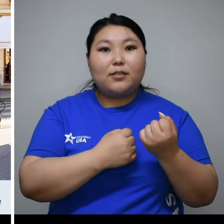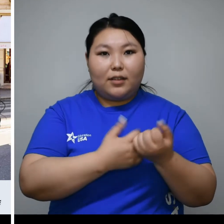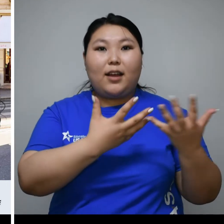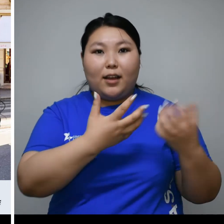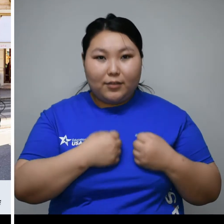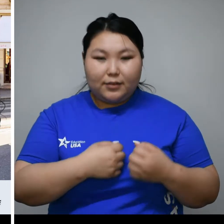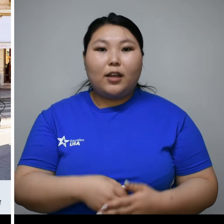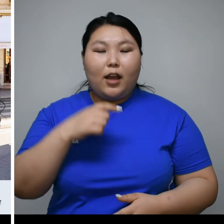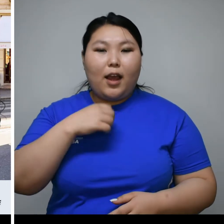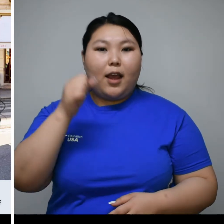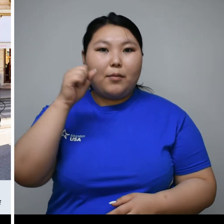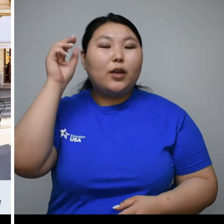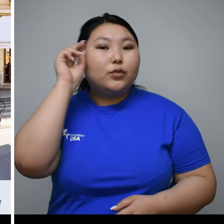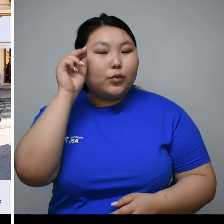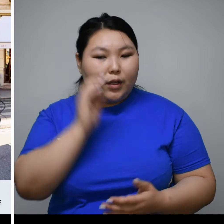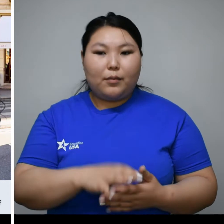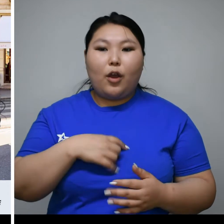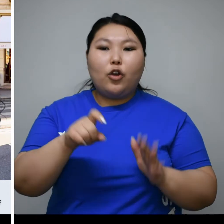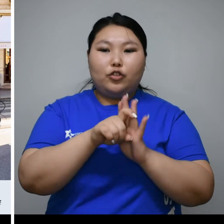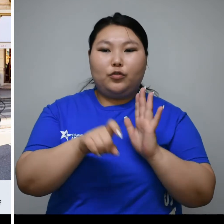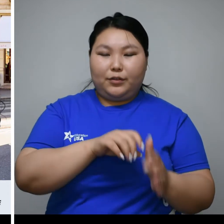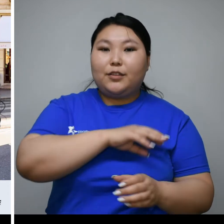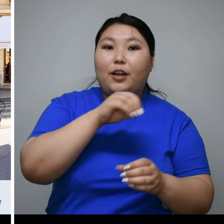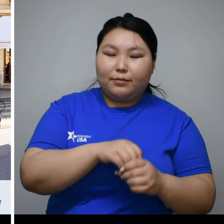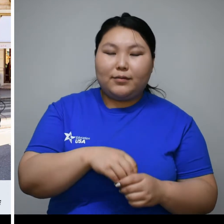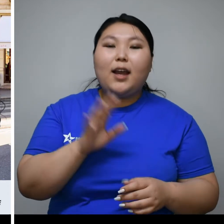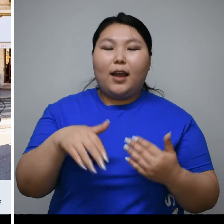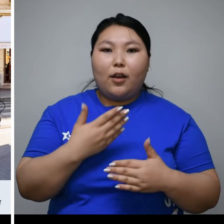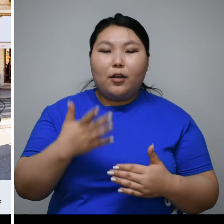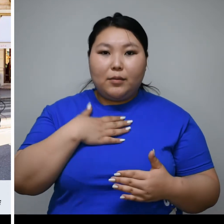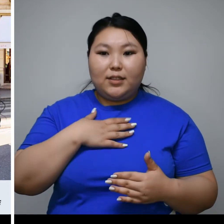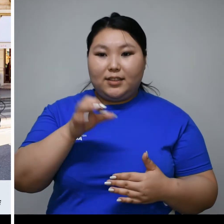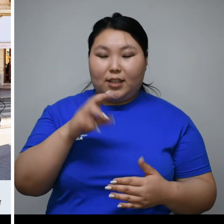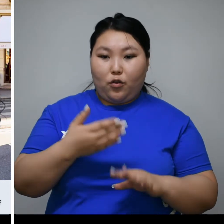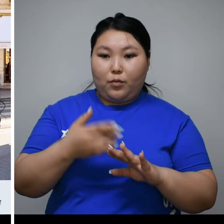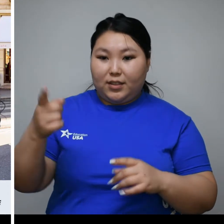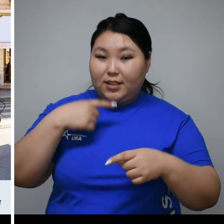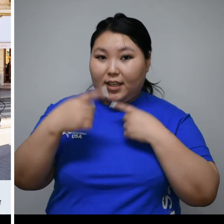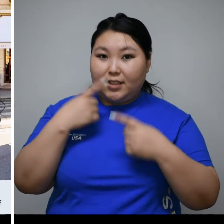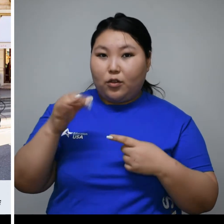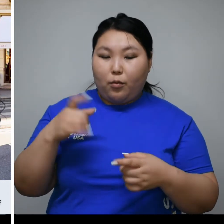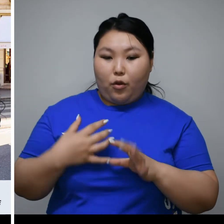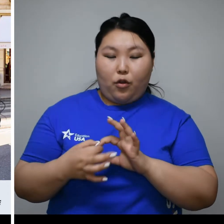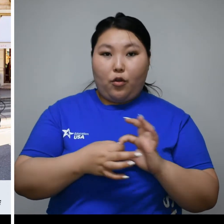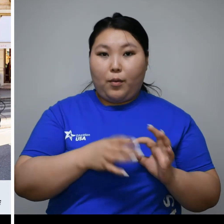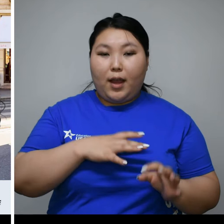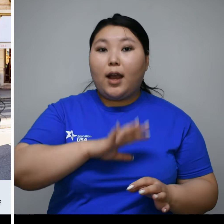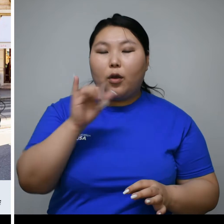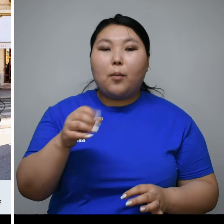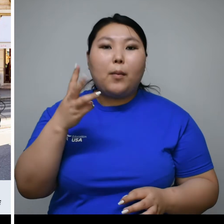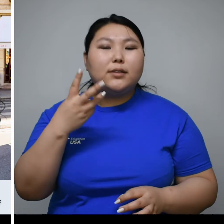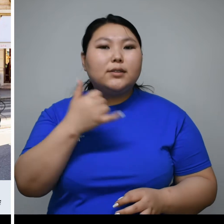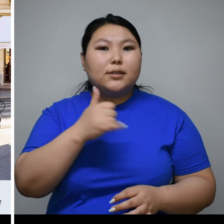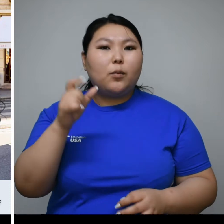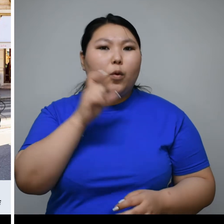тэгээд Америкт сураад одоо хөтөлбөрүүдэд хамрагдаад тэгээд яг гоо би нөө саяын чиний ярьжсэн юмтай ч холбогдуулаад асуухад